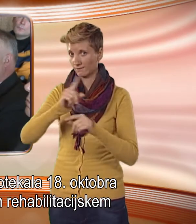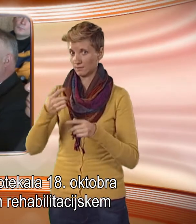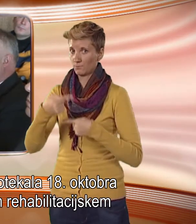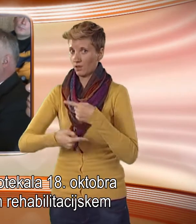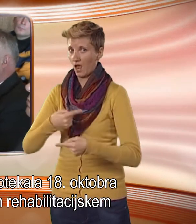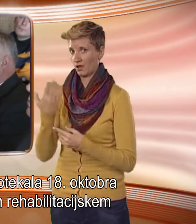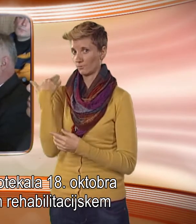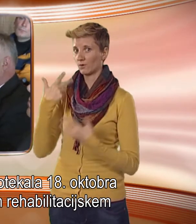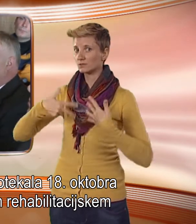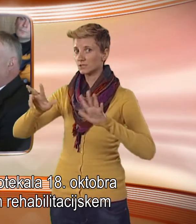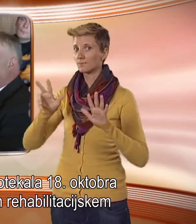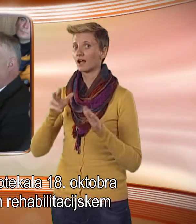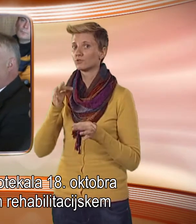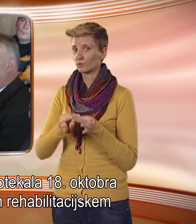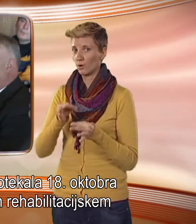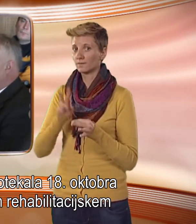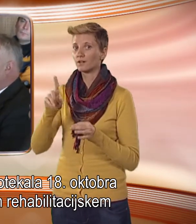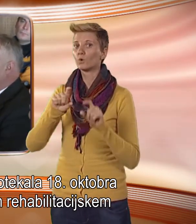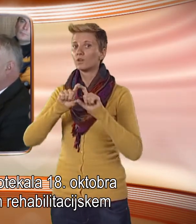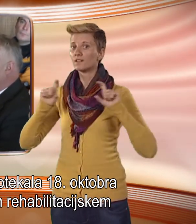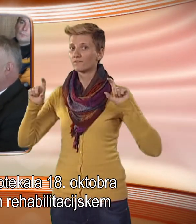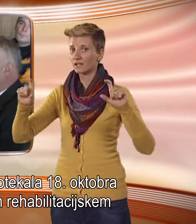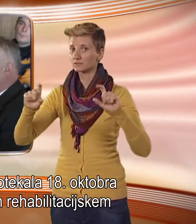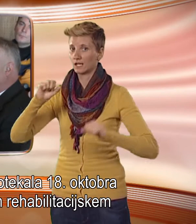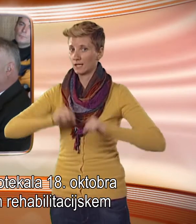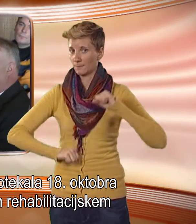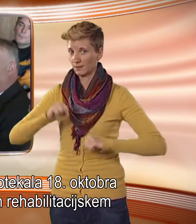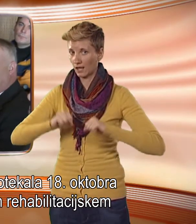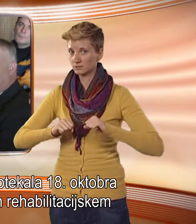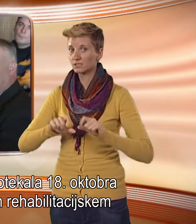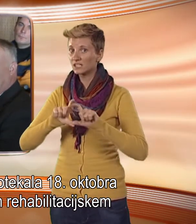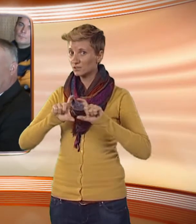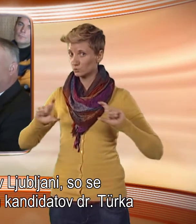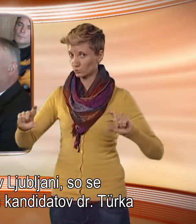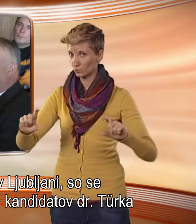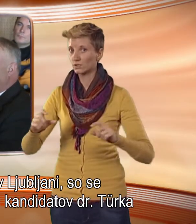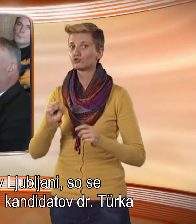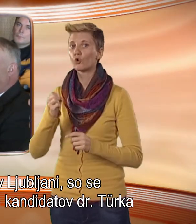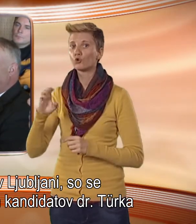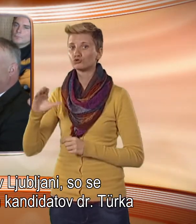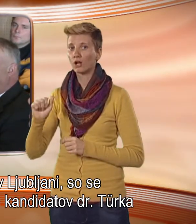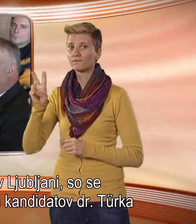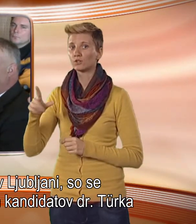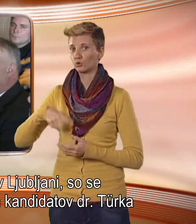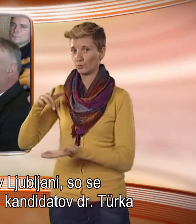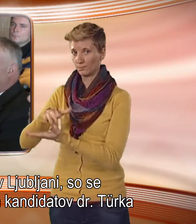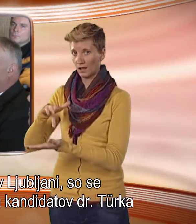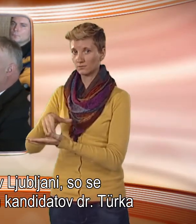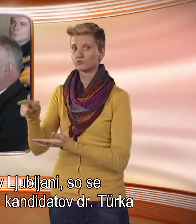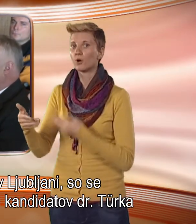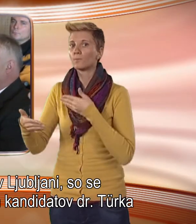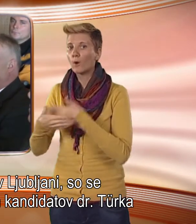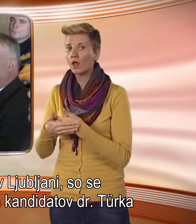Razprave, ki je potekala 18. oktobra v Univerzitetnem rehabilitacijskem inštitutu Soča v Ljubljani, so se poleg